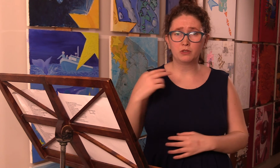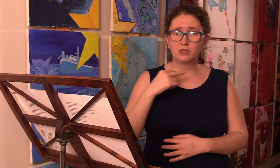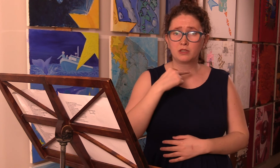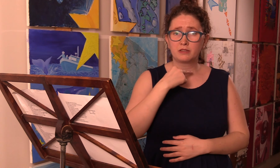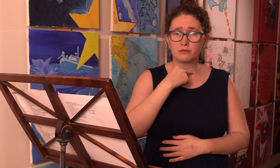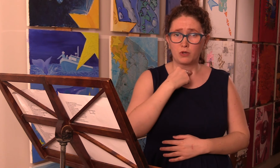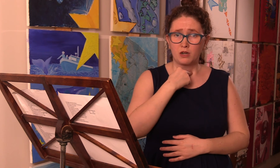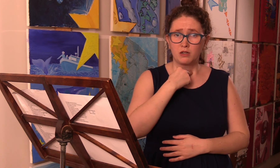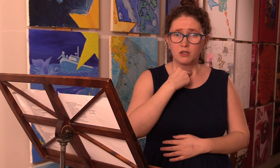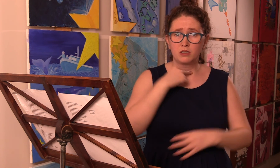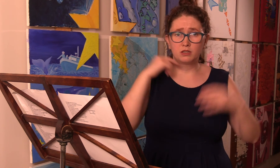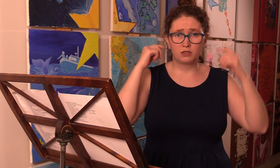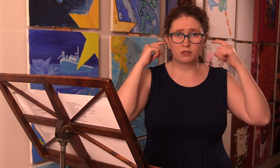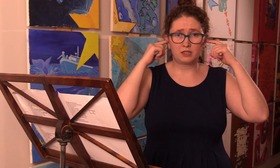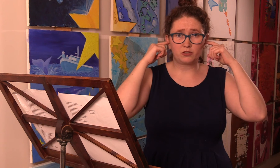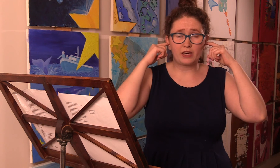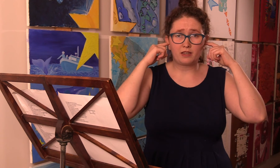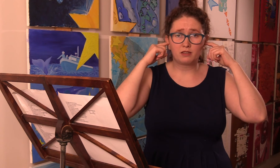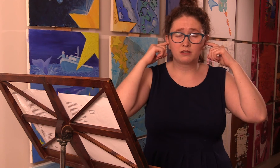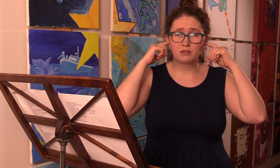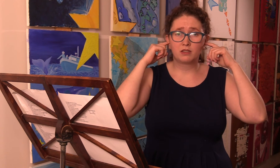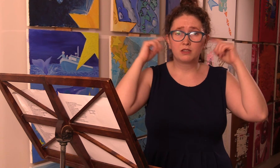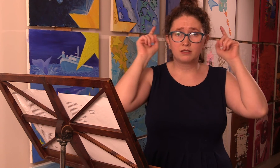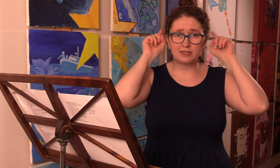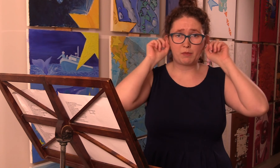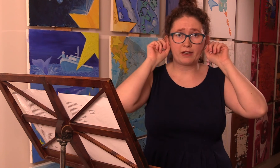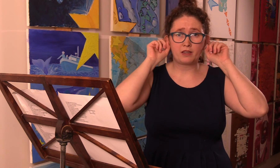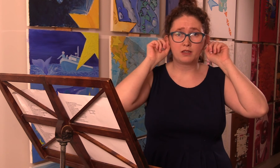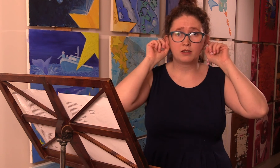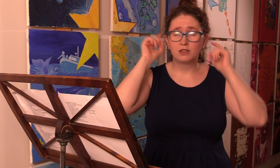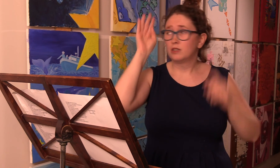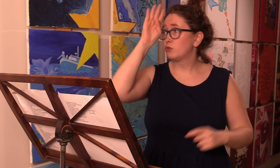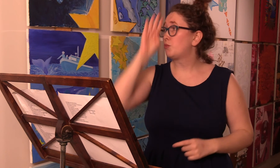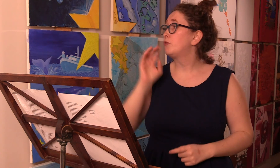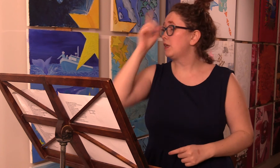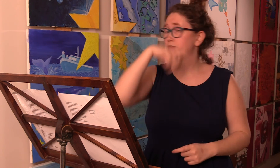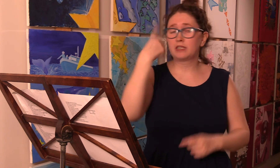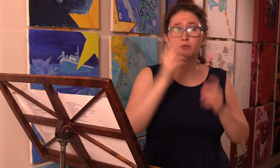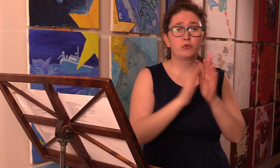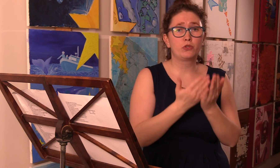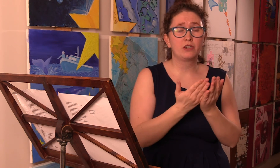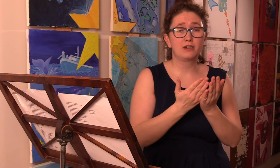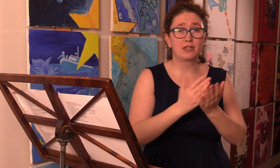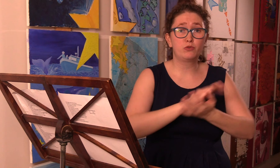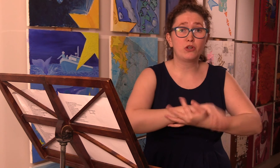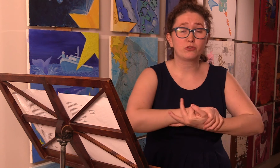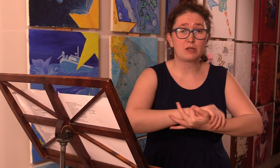ta voix, tes oreilles, tes appareils. Ton profil Facebook, la couleur de ta